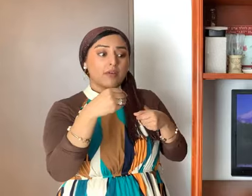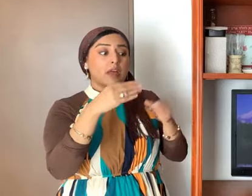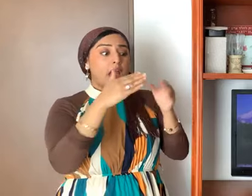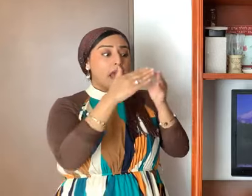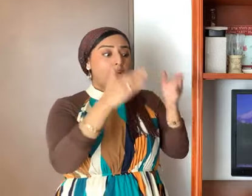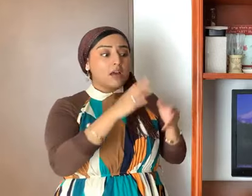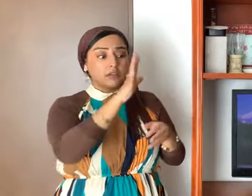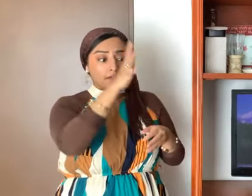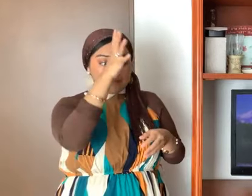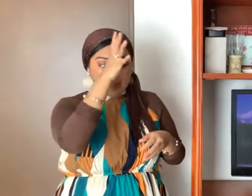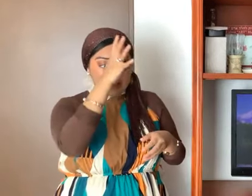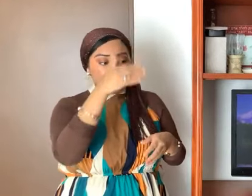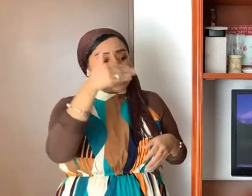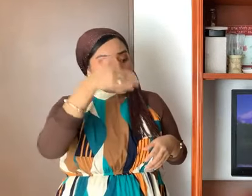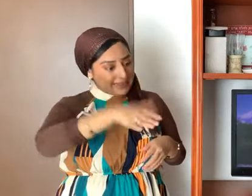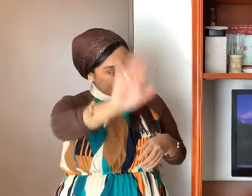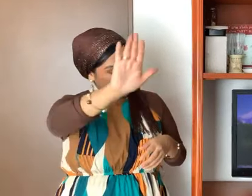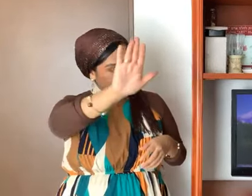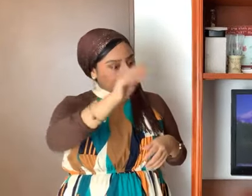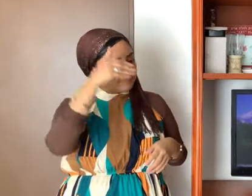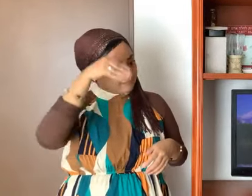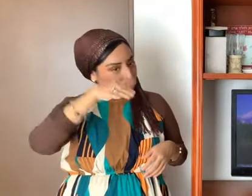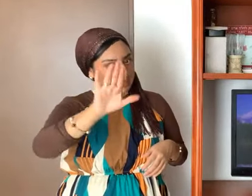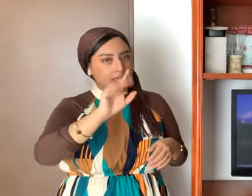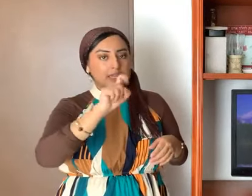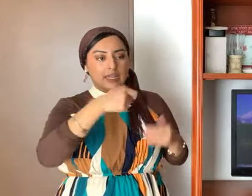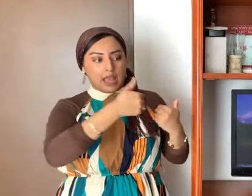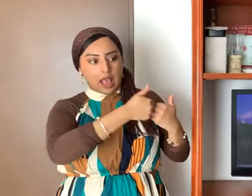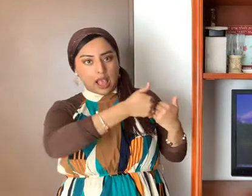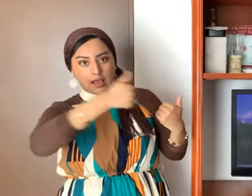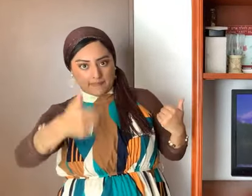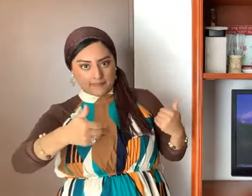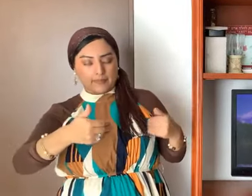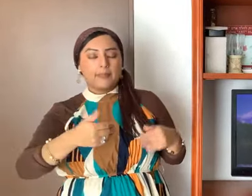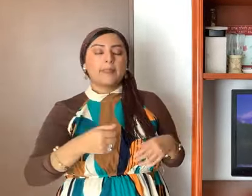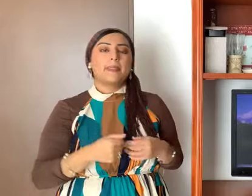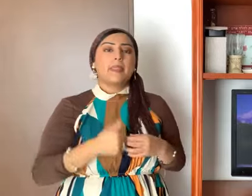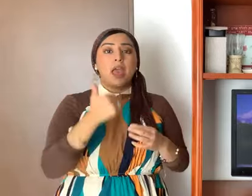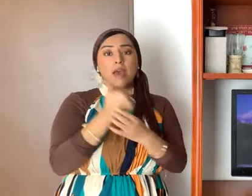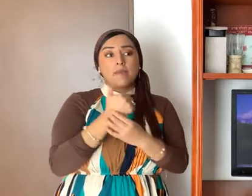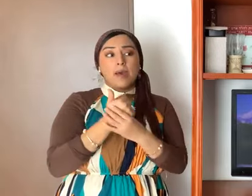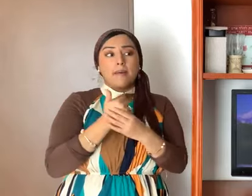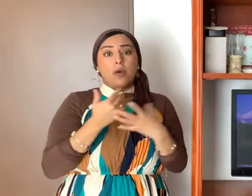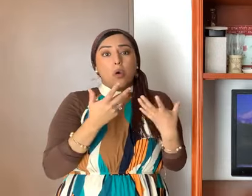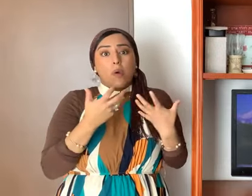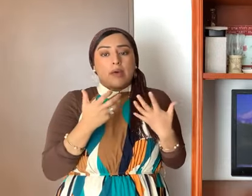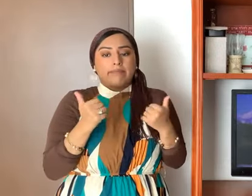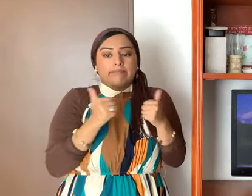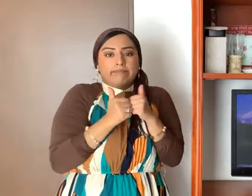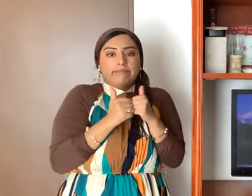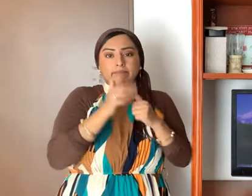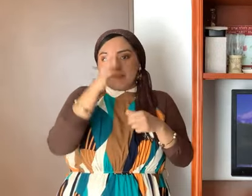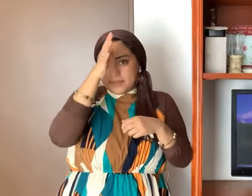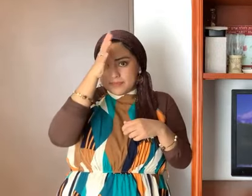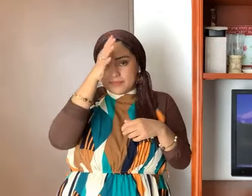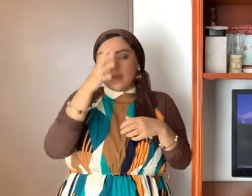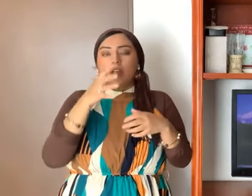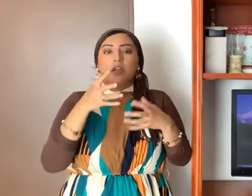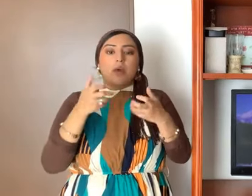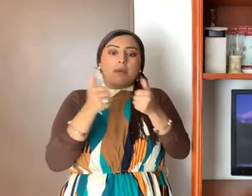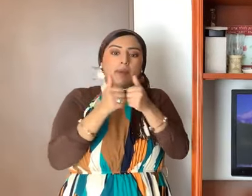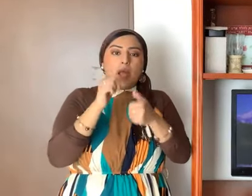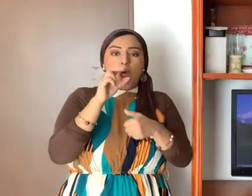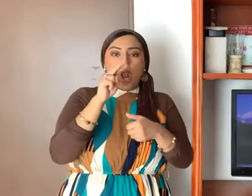de la casa de tu padre. Aquí está, o sea, tenía que apartarse de todo. Abraham en su buen corazón quiso incluir a Taré, quiso incluir a Lot,